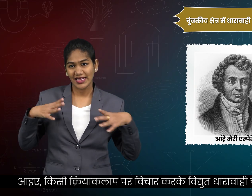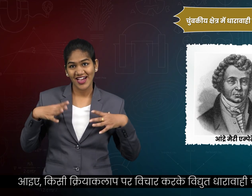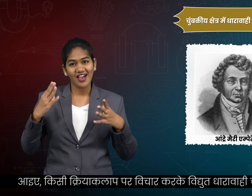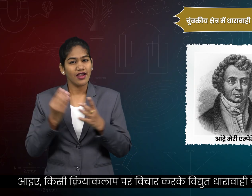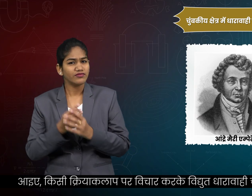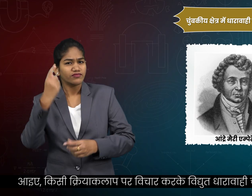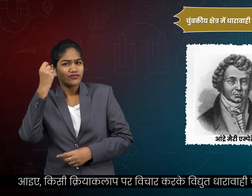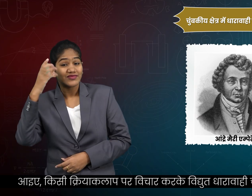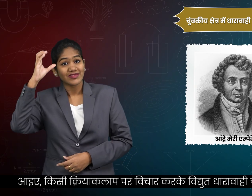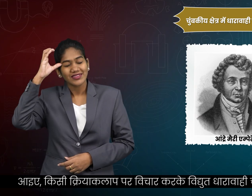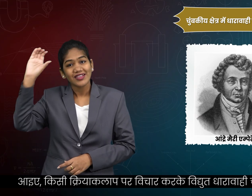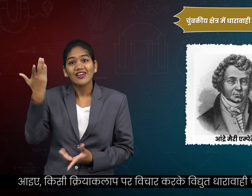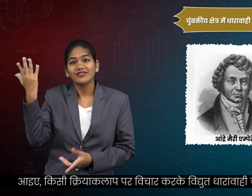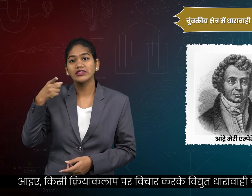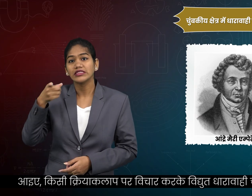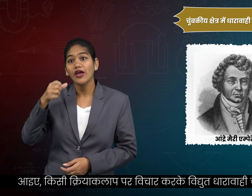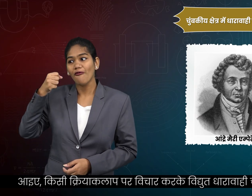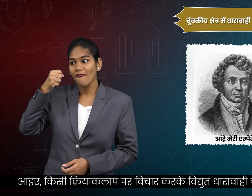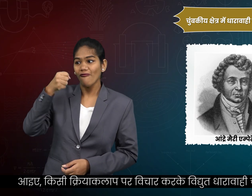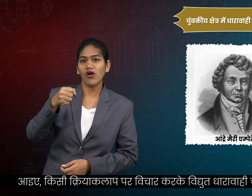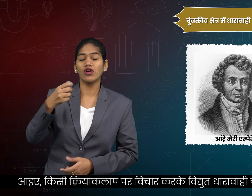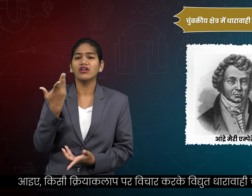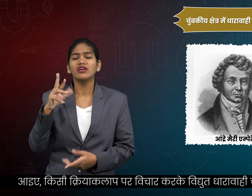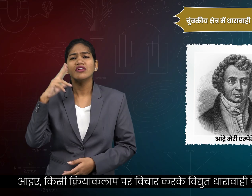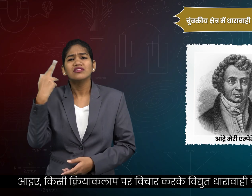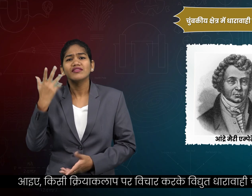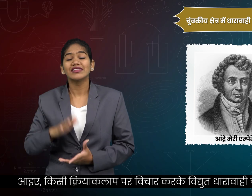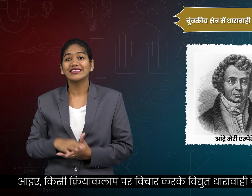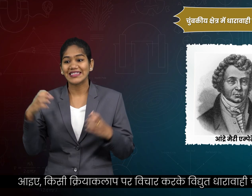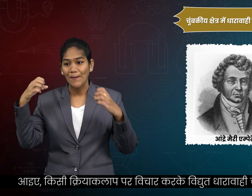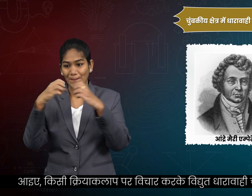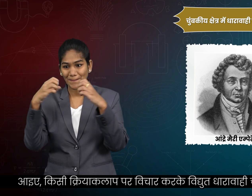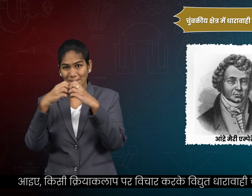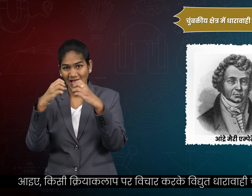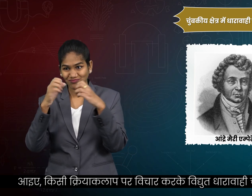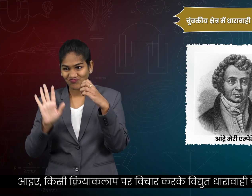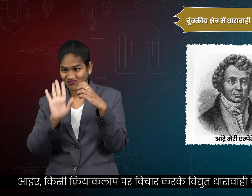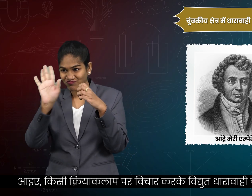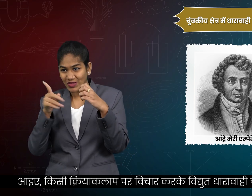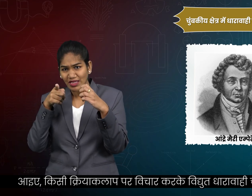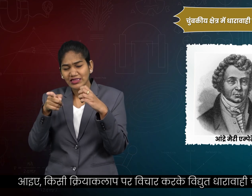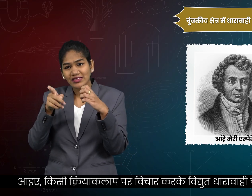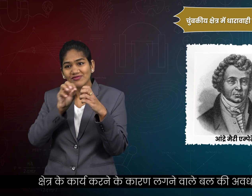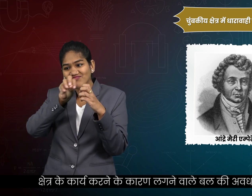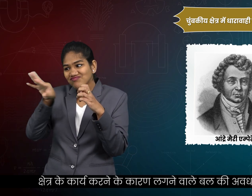आइए किसी क्रियाकल्प पर विचार करके विद्युत धारावाही चालक